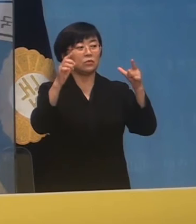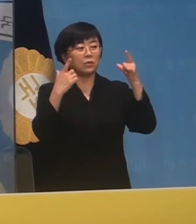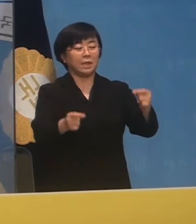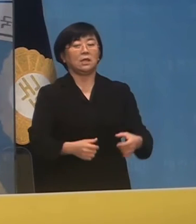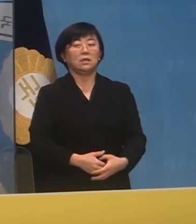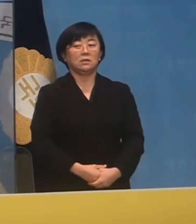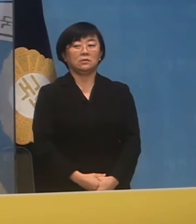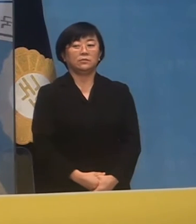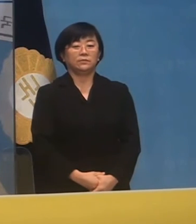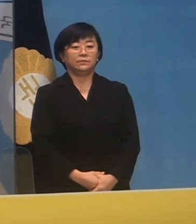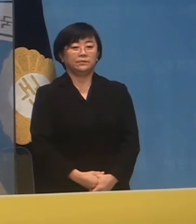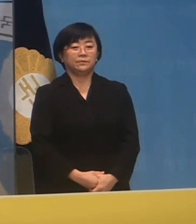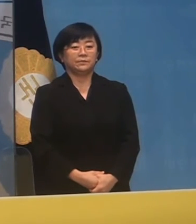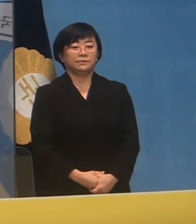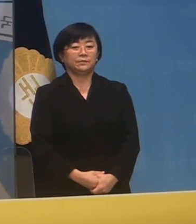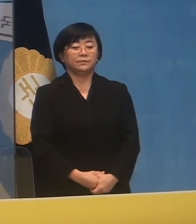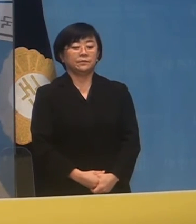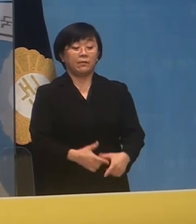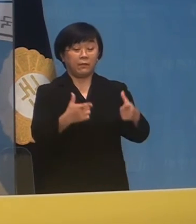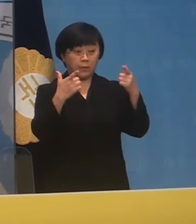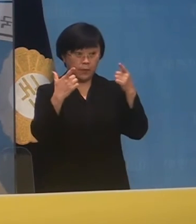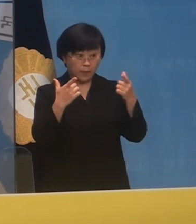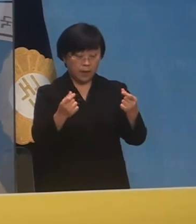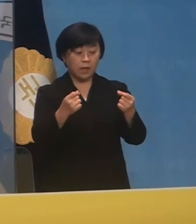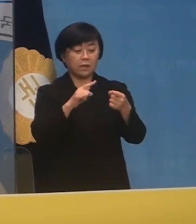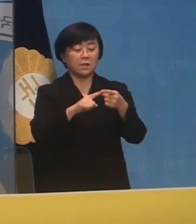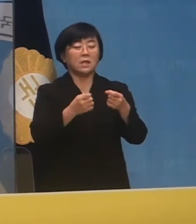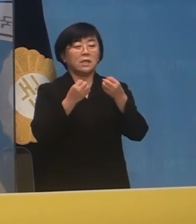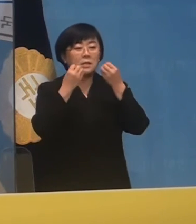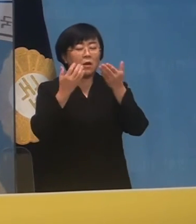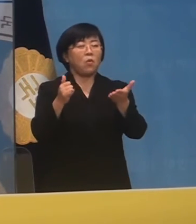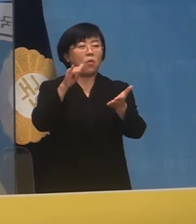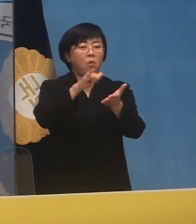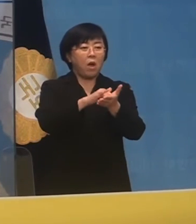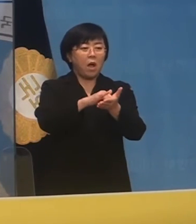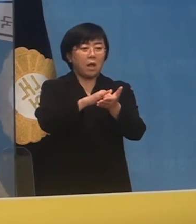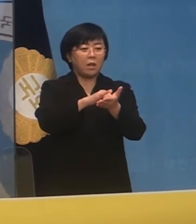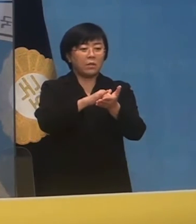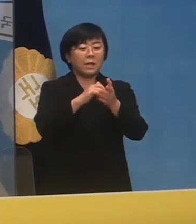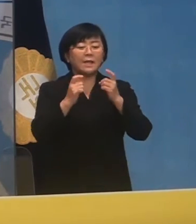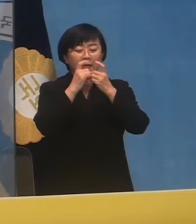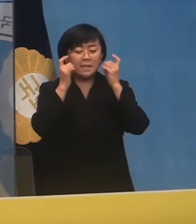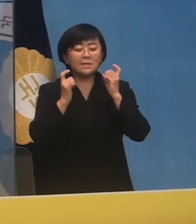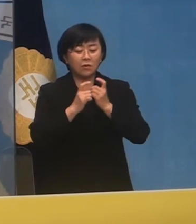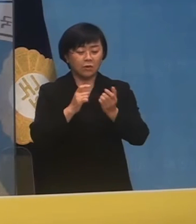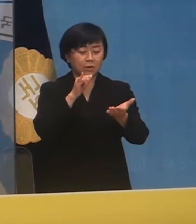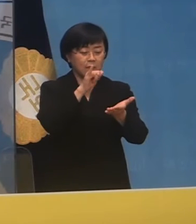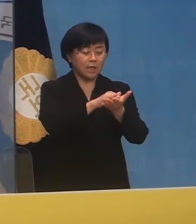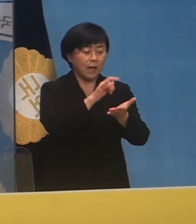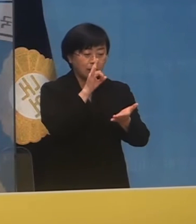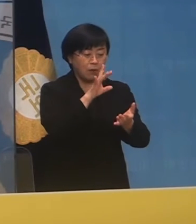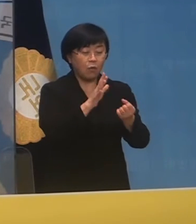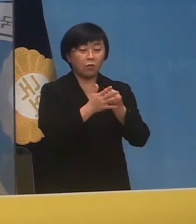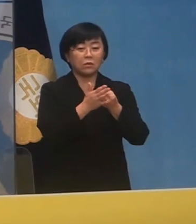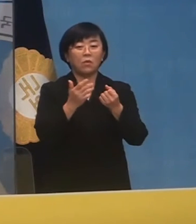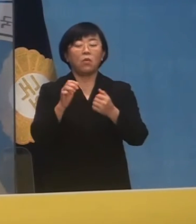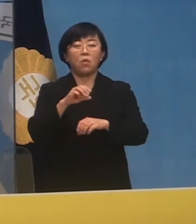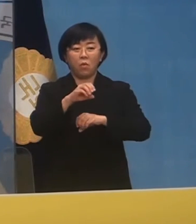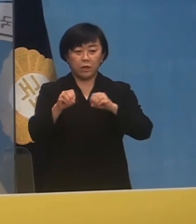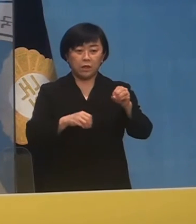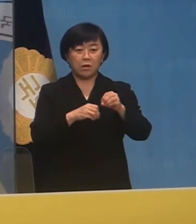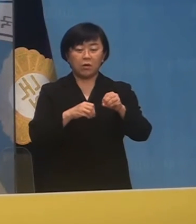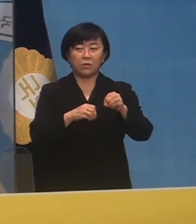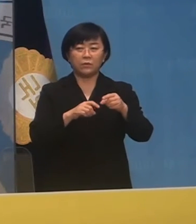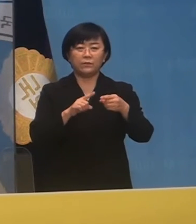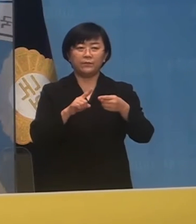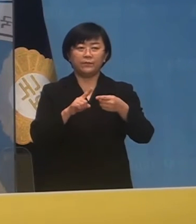것입니다. 이와 같은 새만금 신공항은 독립적인 민항이 될 수 없으며 오히려